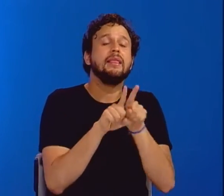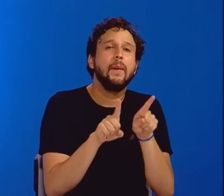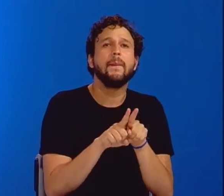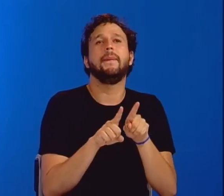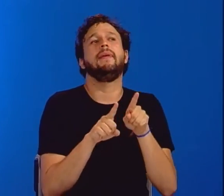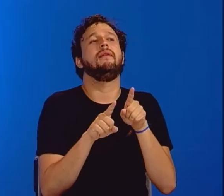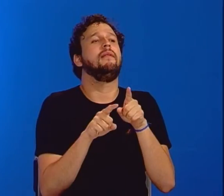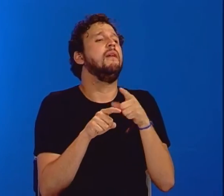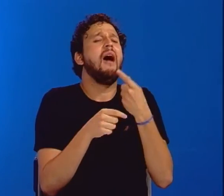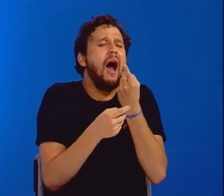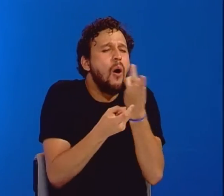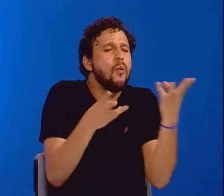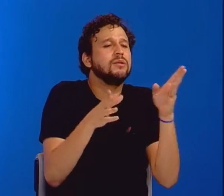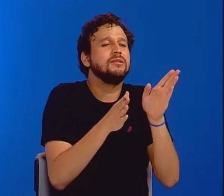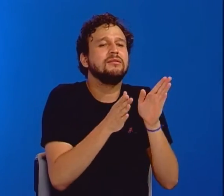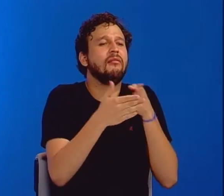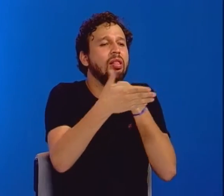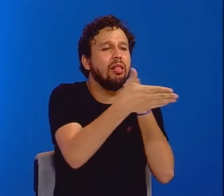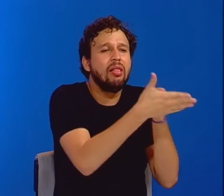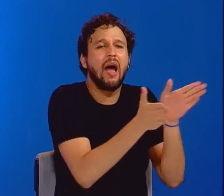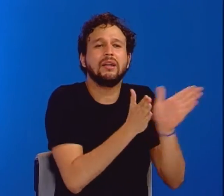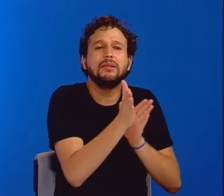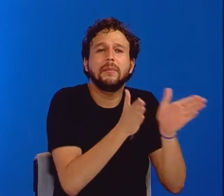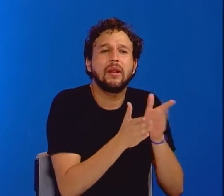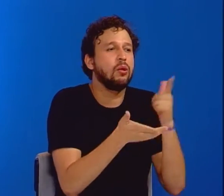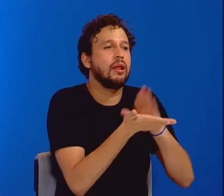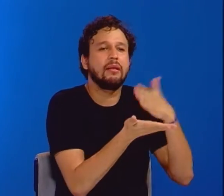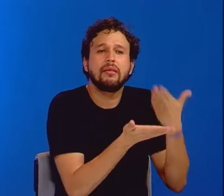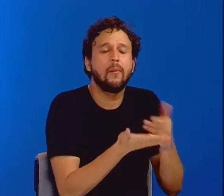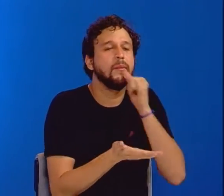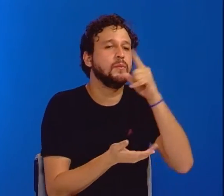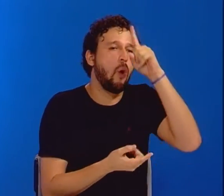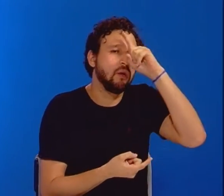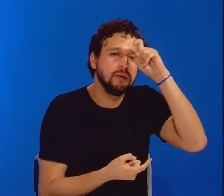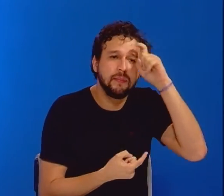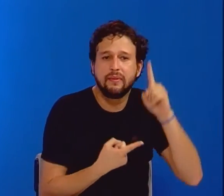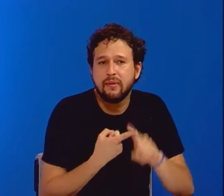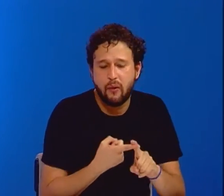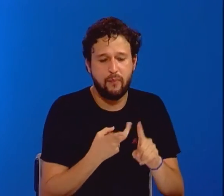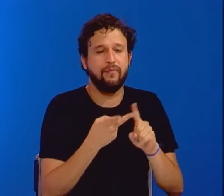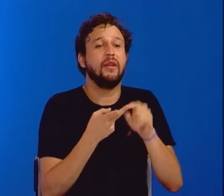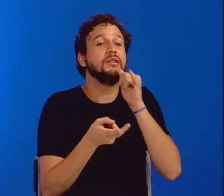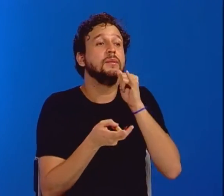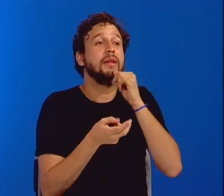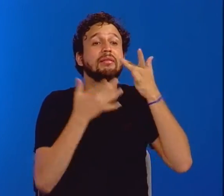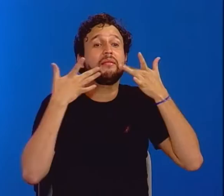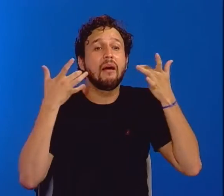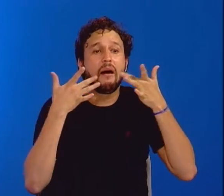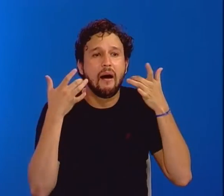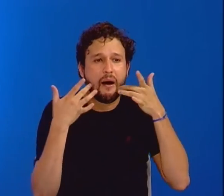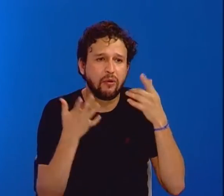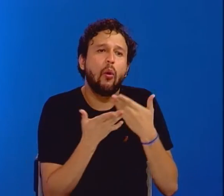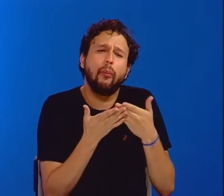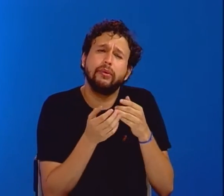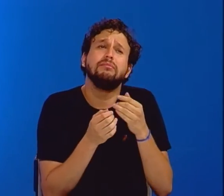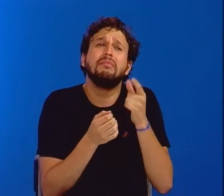gente não consegue. Outra coisa também, que a gente não tem acessibilidade, por exemplo, em hospitais, a gente não tem intérprete, em